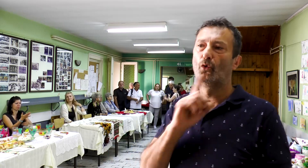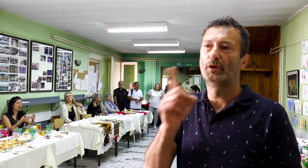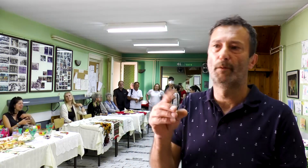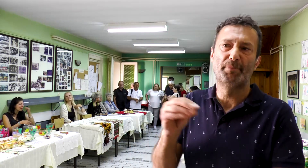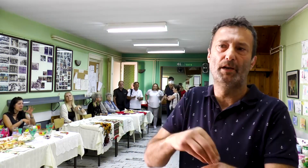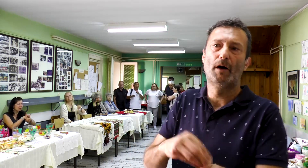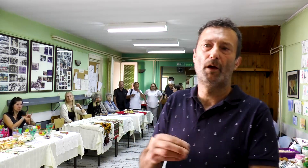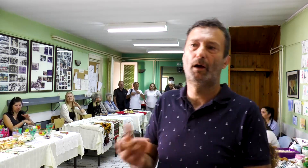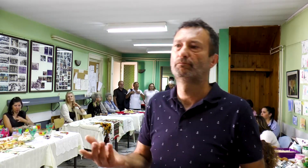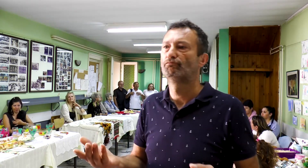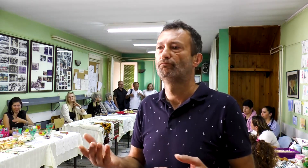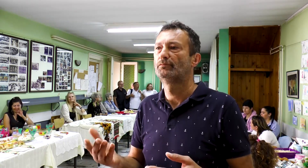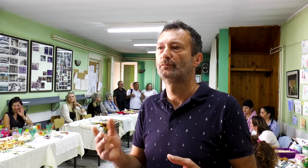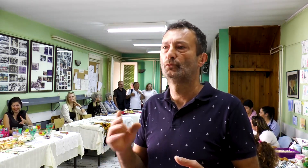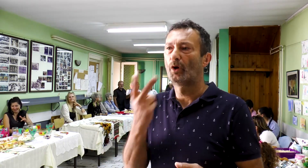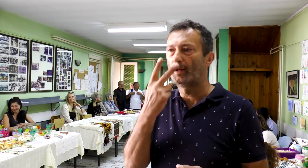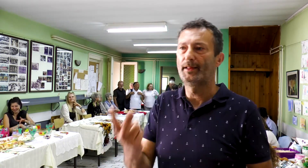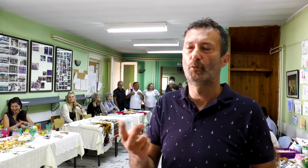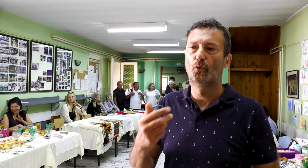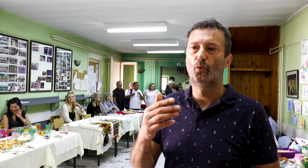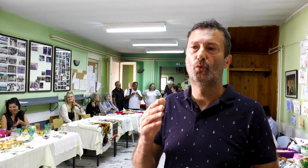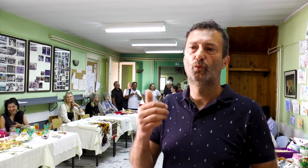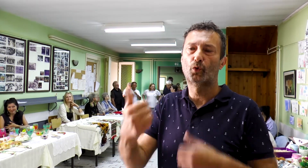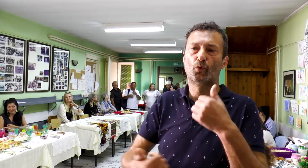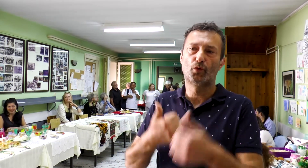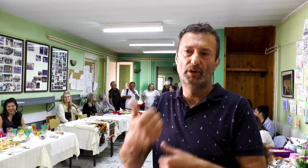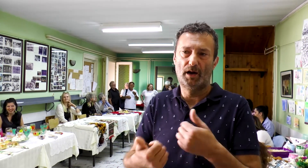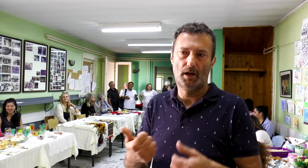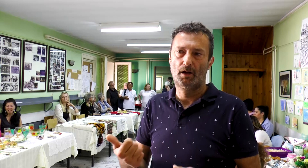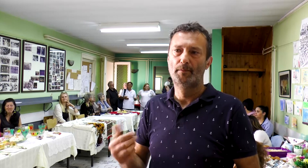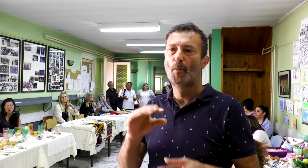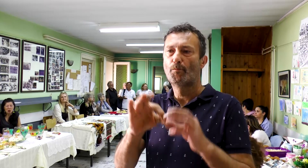Imamo na nivou Vojvodine koji se prijave, mi to